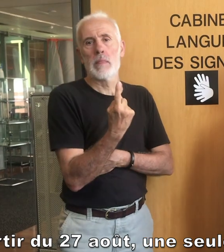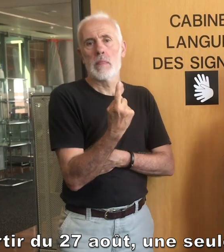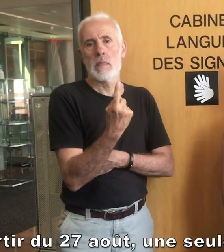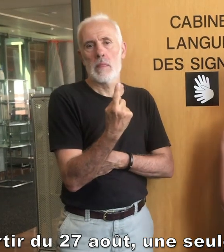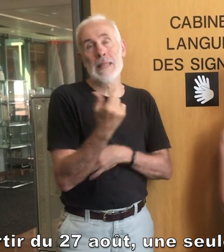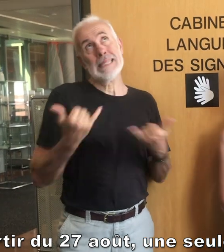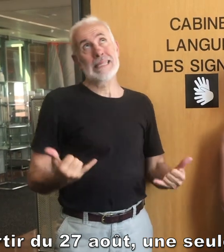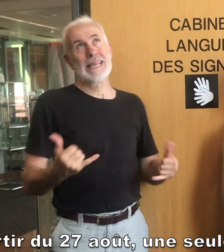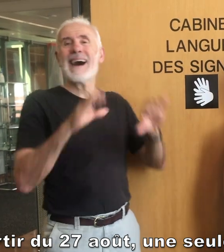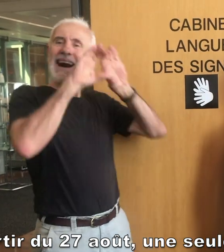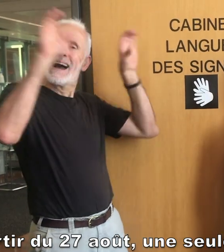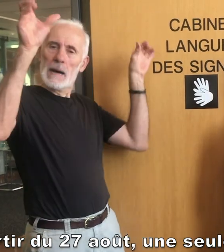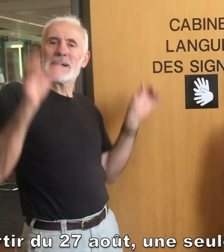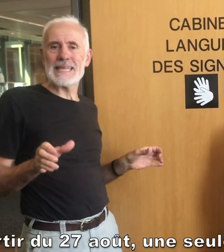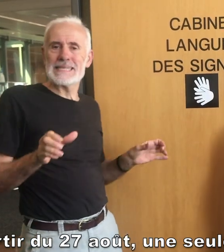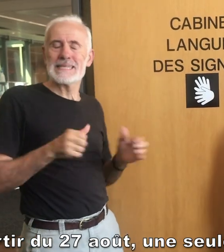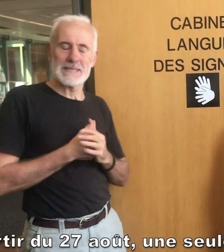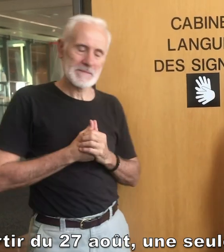Cabanis.